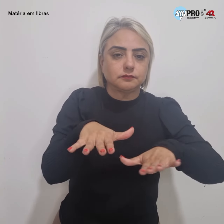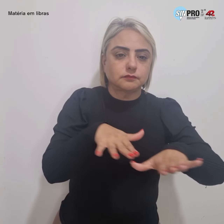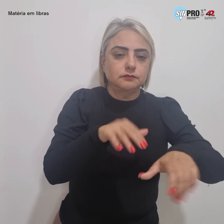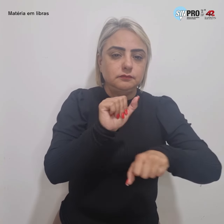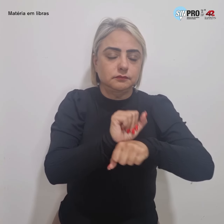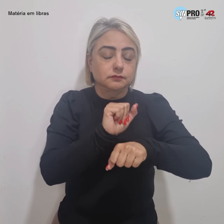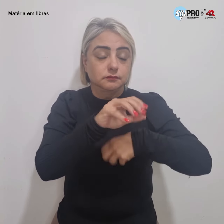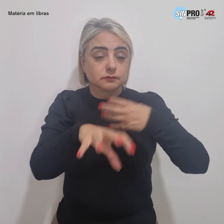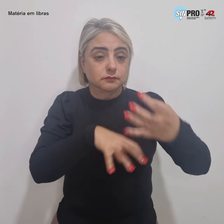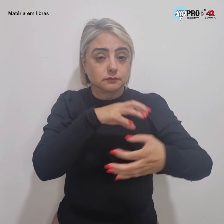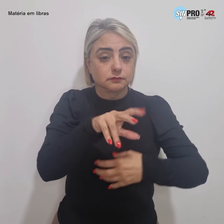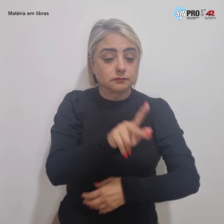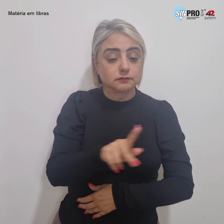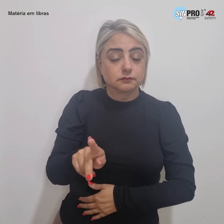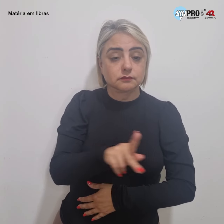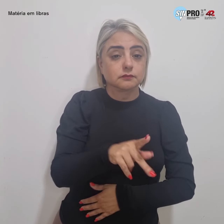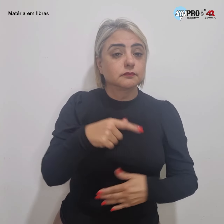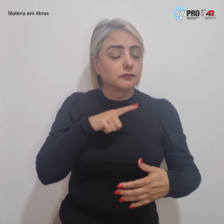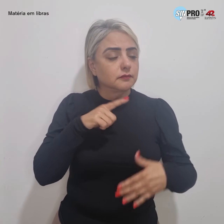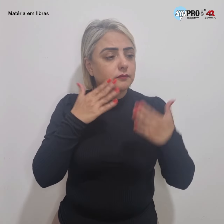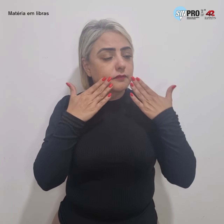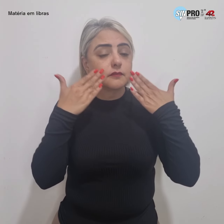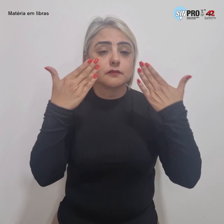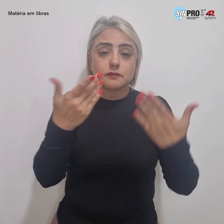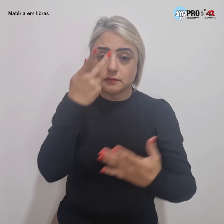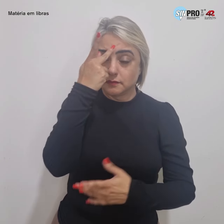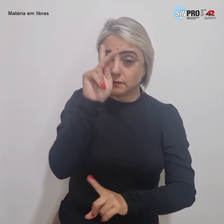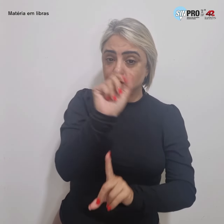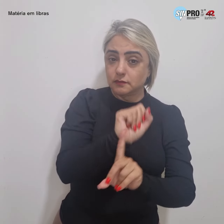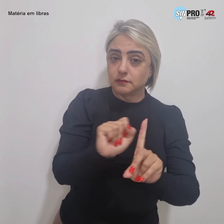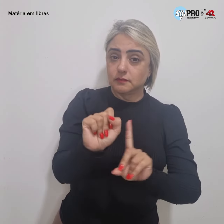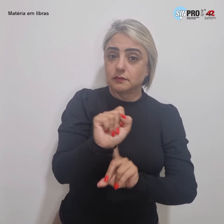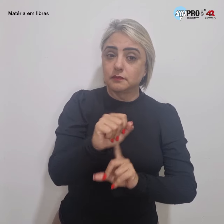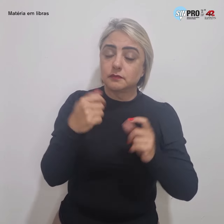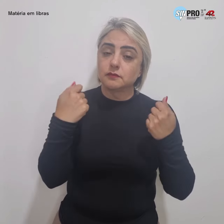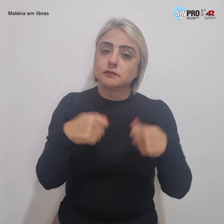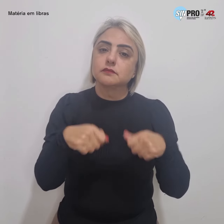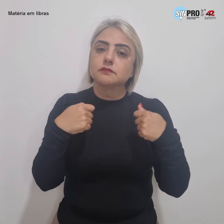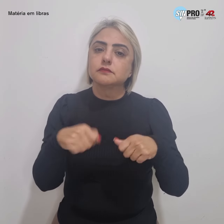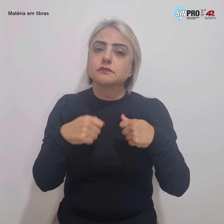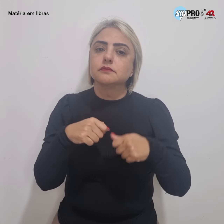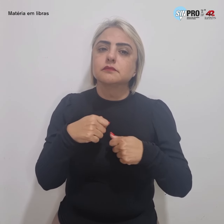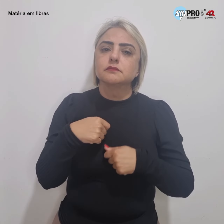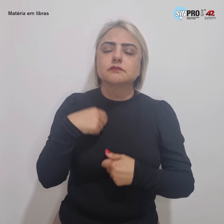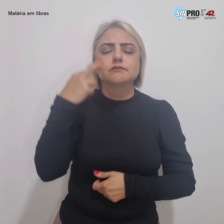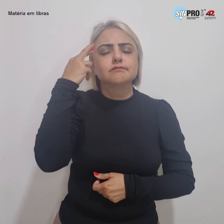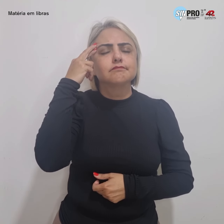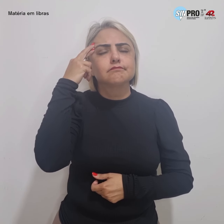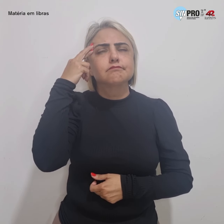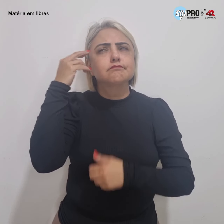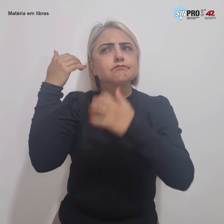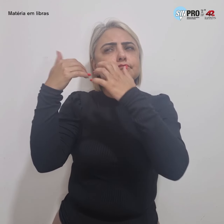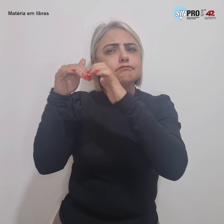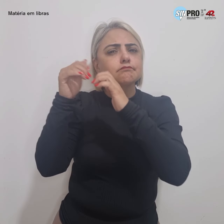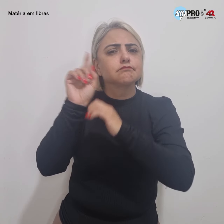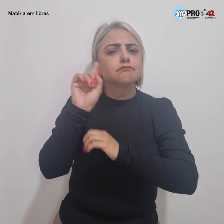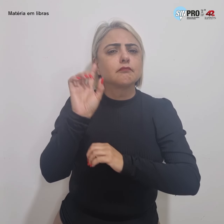os educadores têm mostrado à sociedade a necessidade de refletir não somente sobre